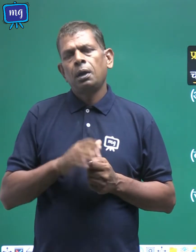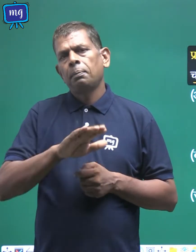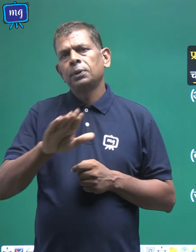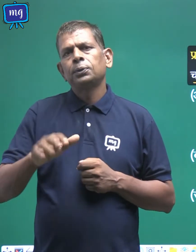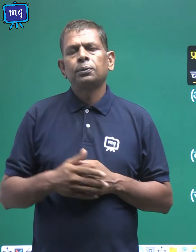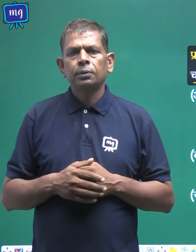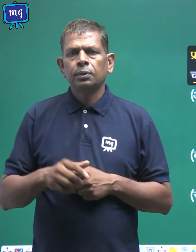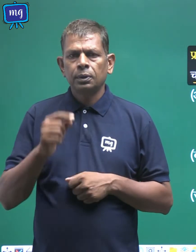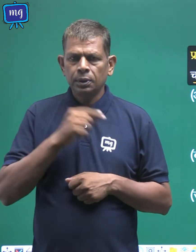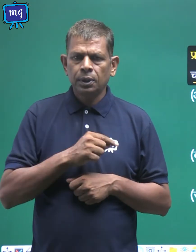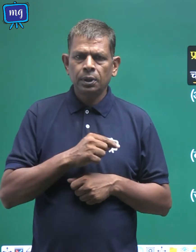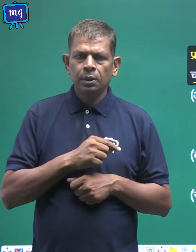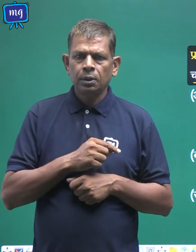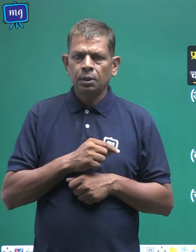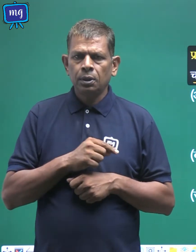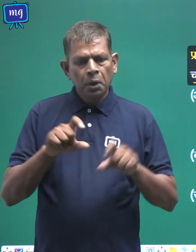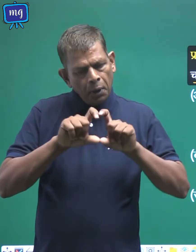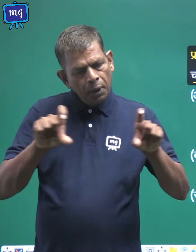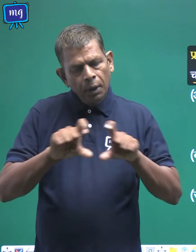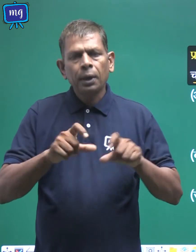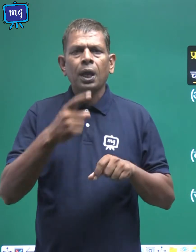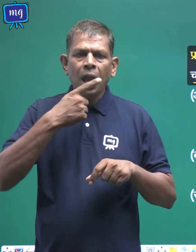बच्चों, यह कथन सत्य है ना?